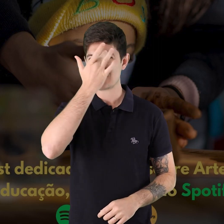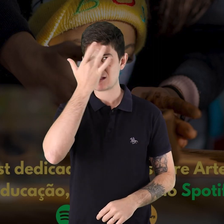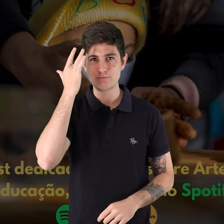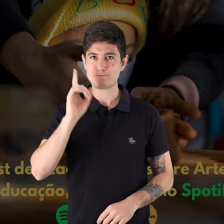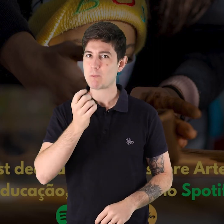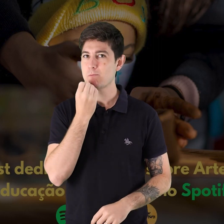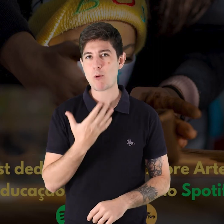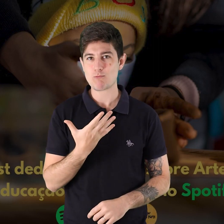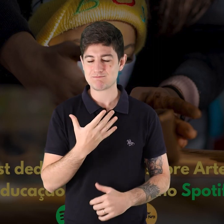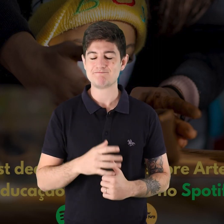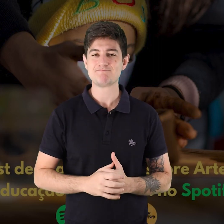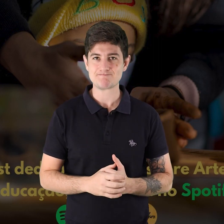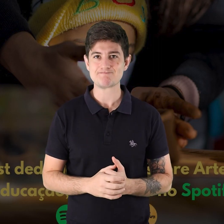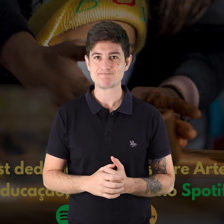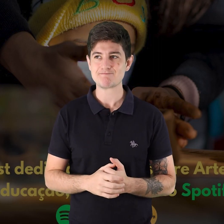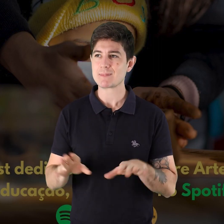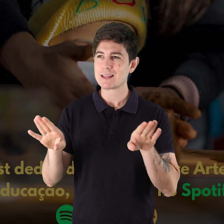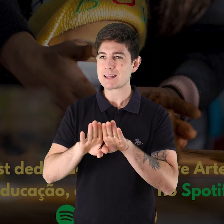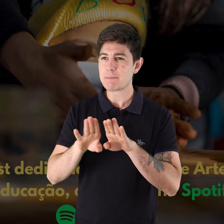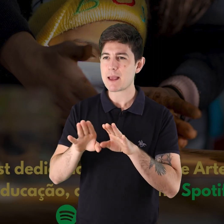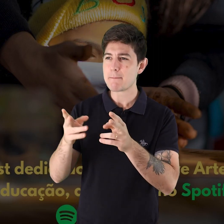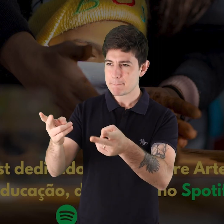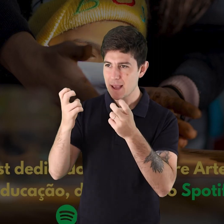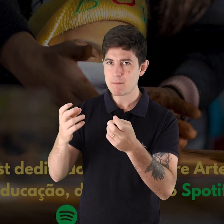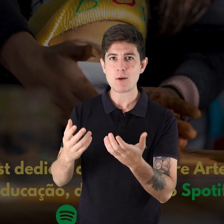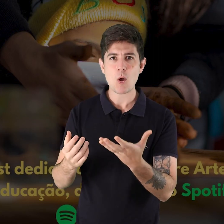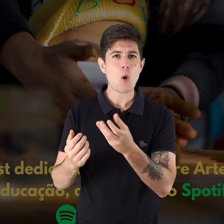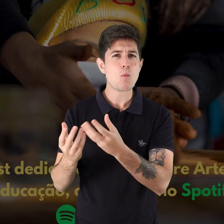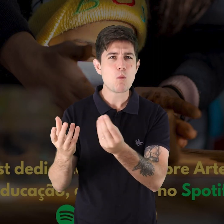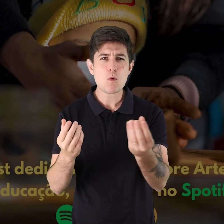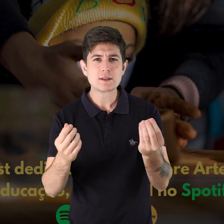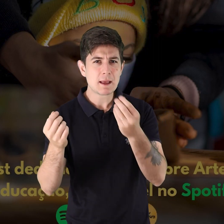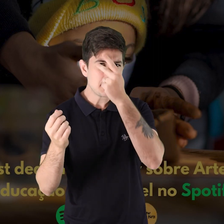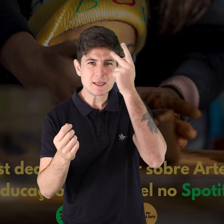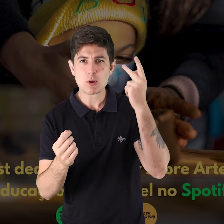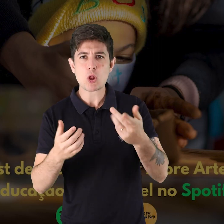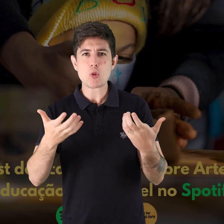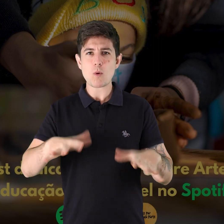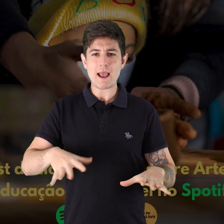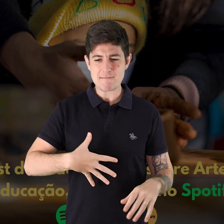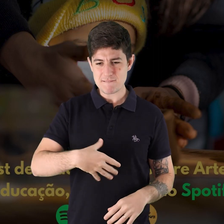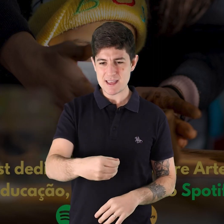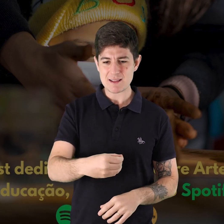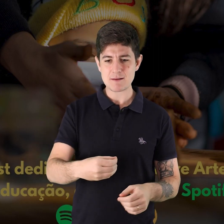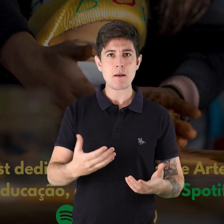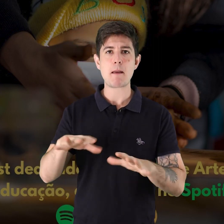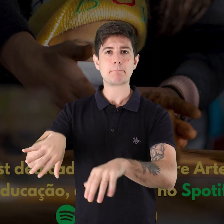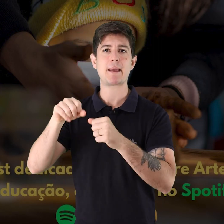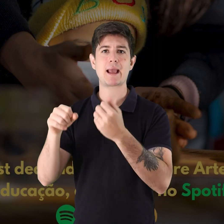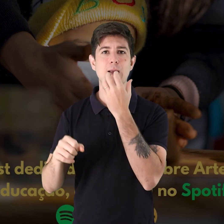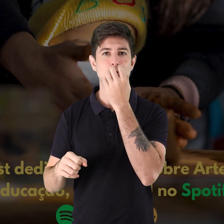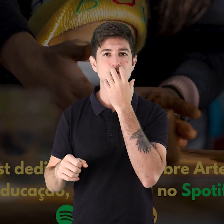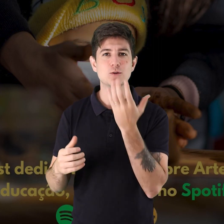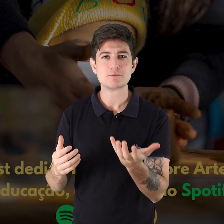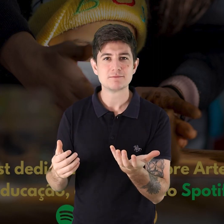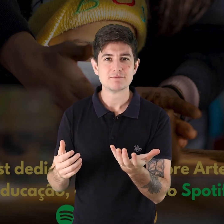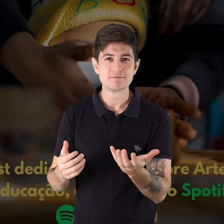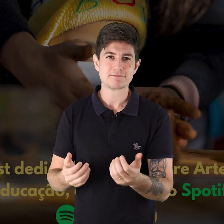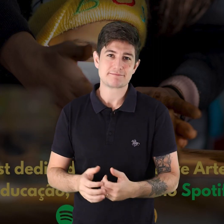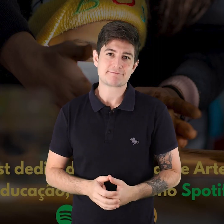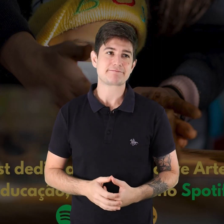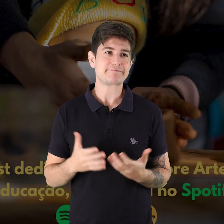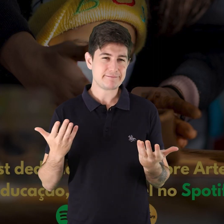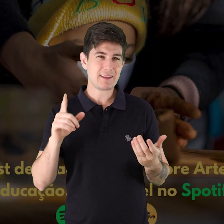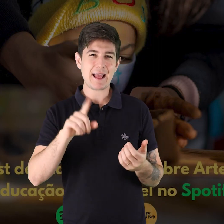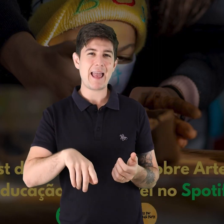emocional e nem para a nossa saúde mental. E a gente percebe que tem muitas pessoas que não têm filhos, mas estão querendo cachorro, né? É a época